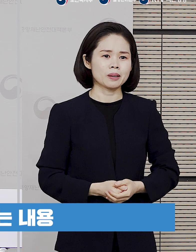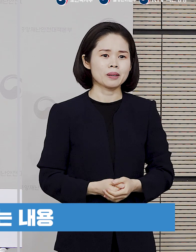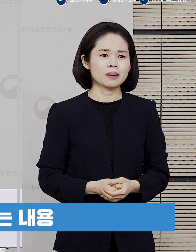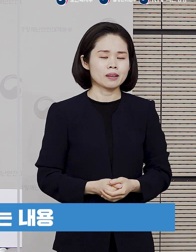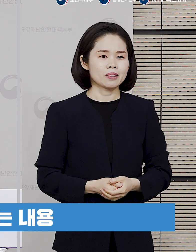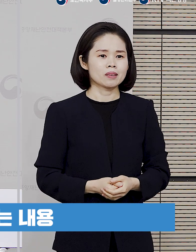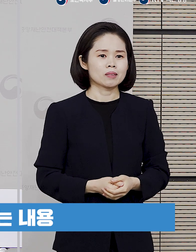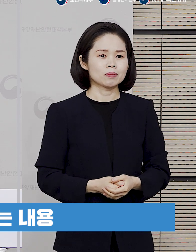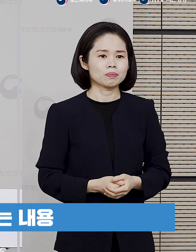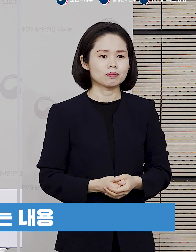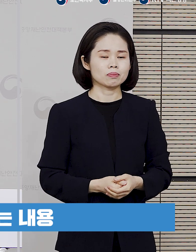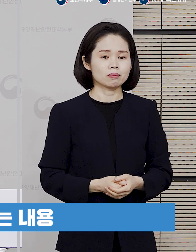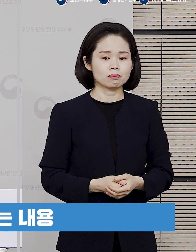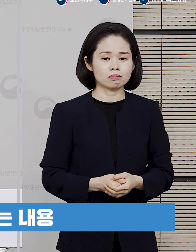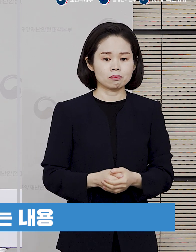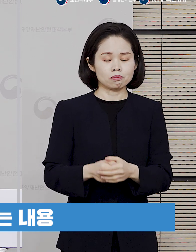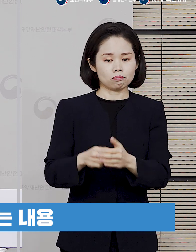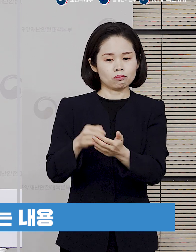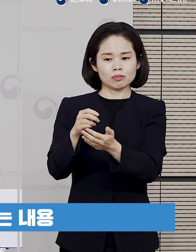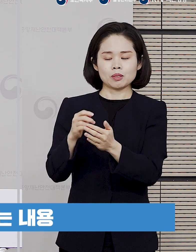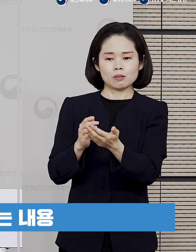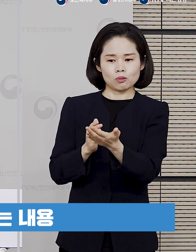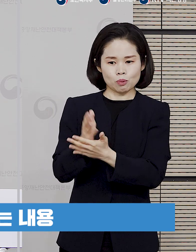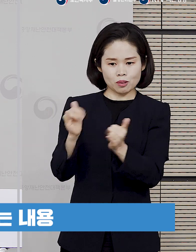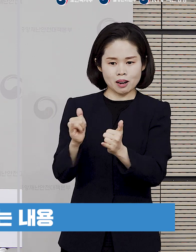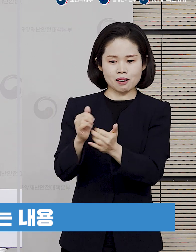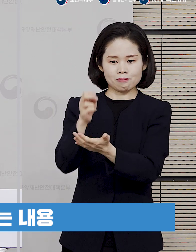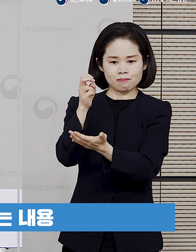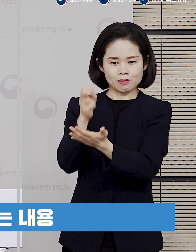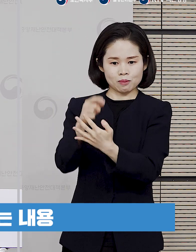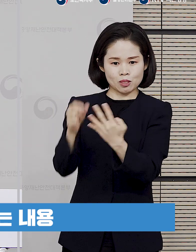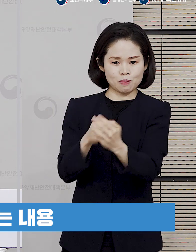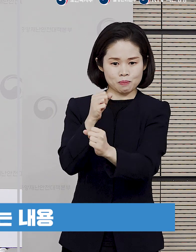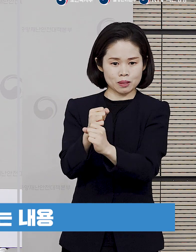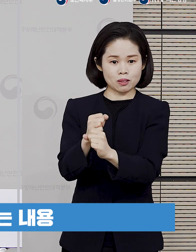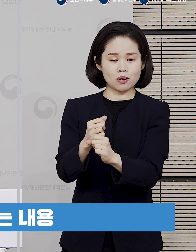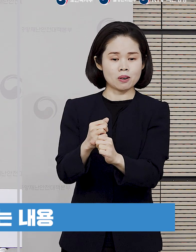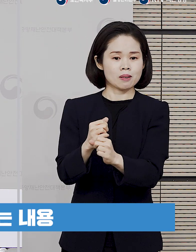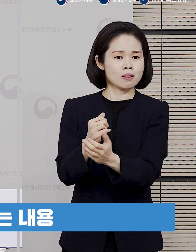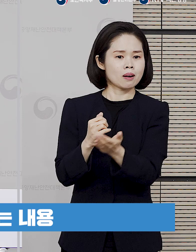그래서 만들어지는 것 못지않게 어떻게